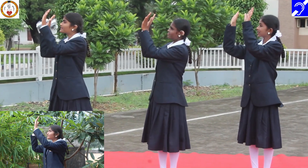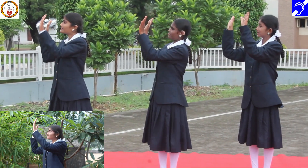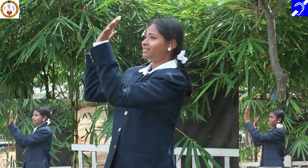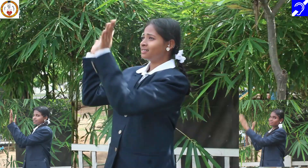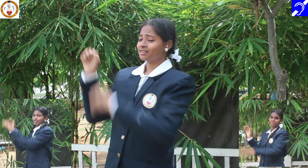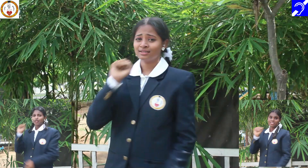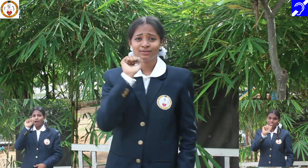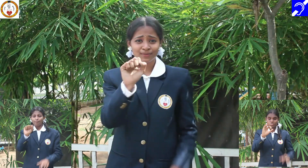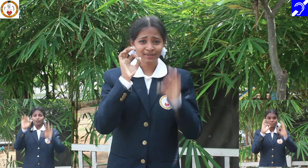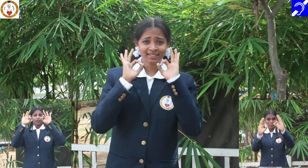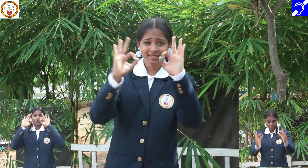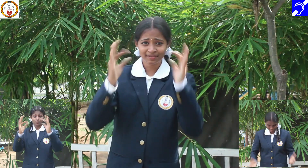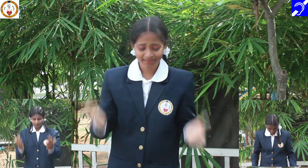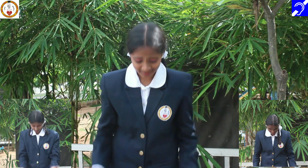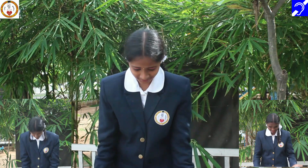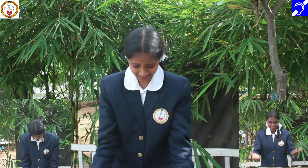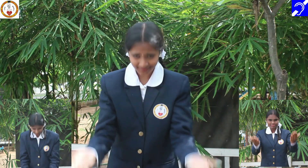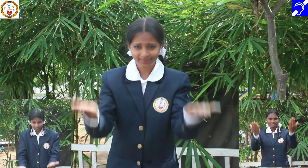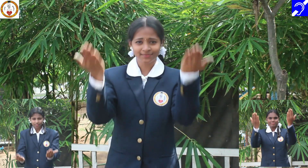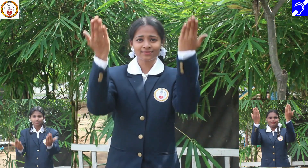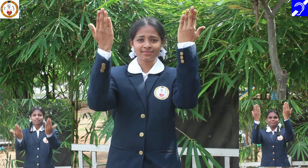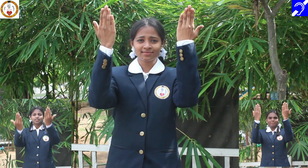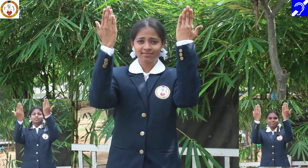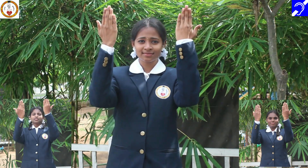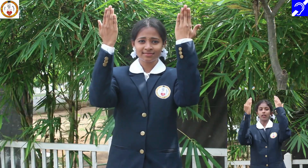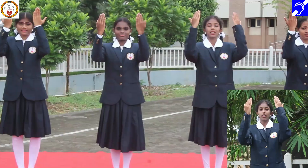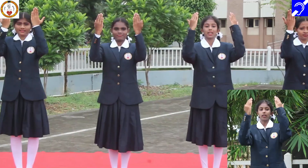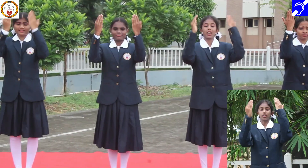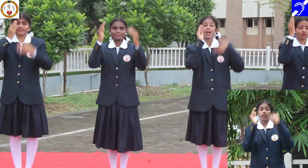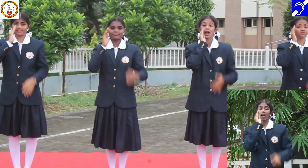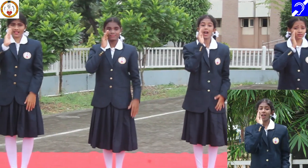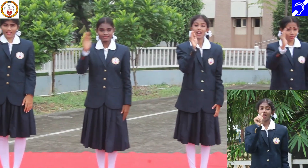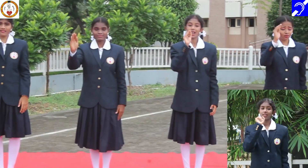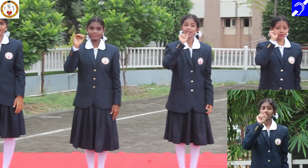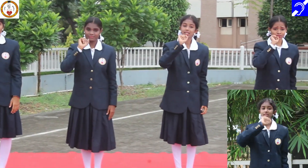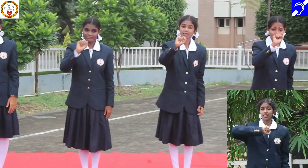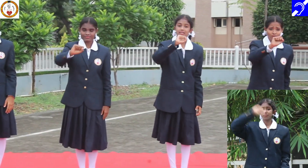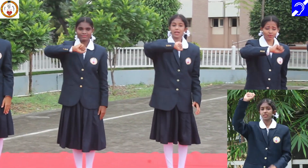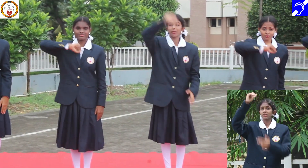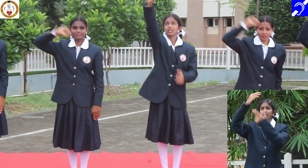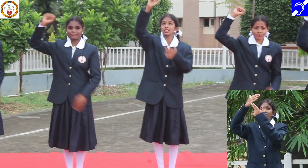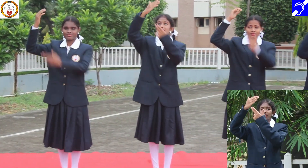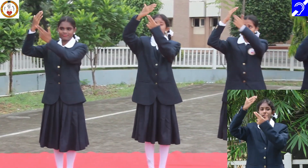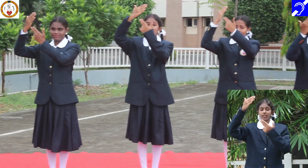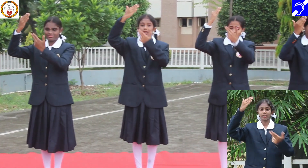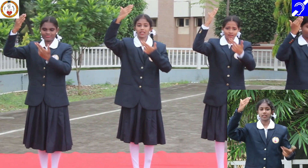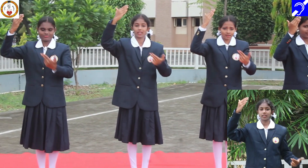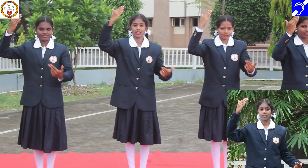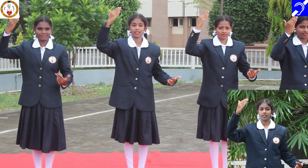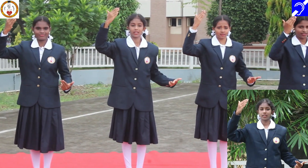तव शुभ आशिष मागे दाहे तव जय